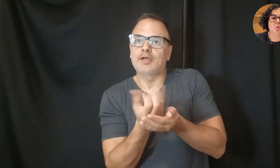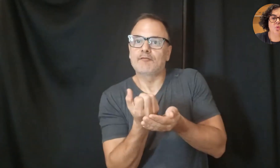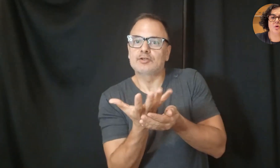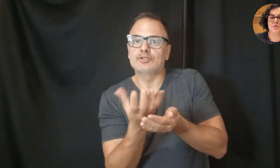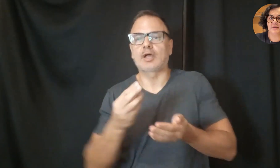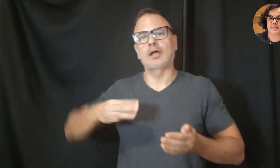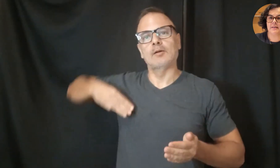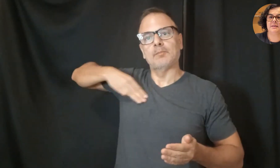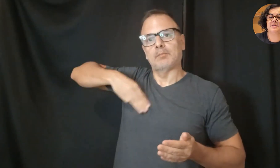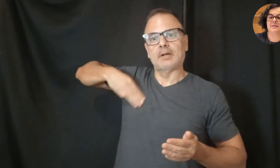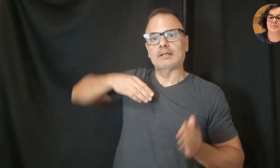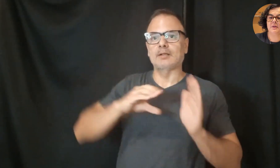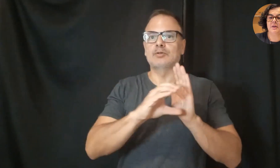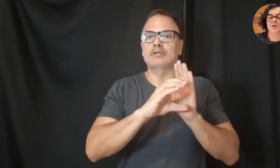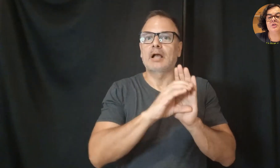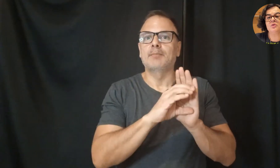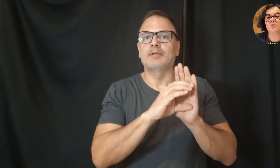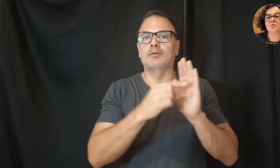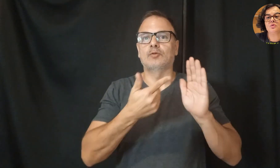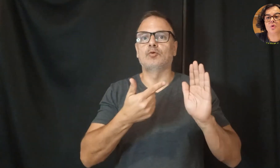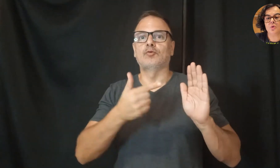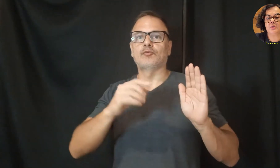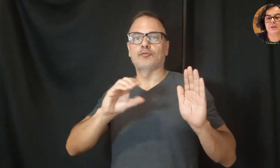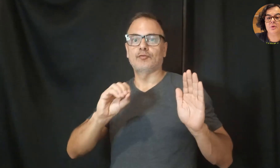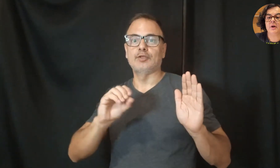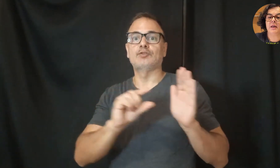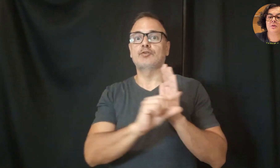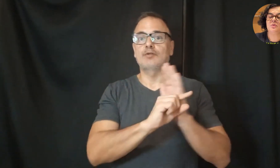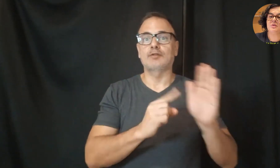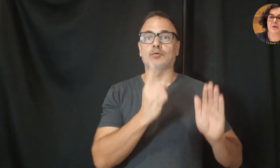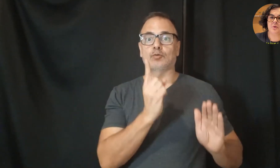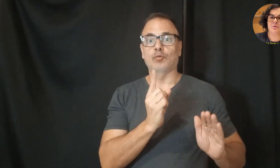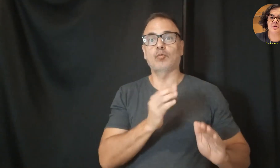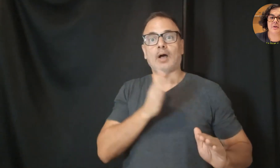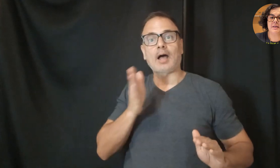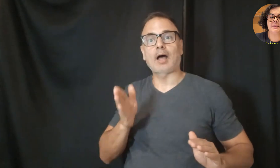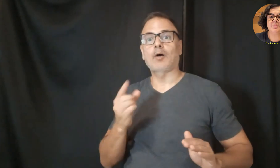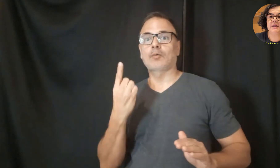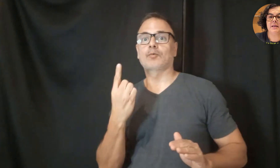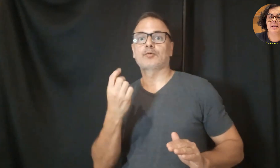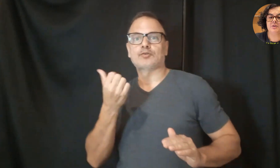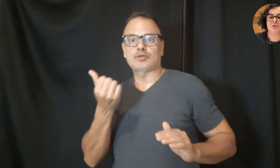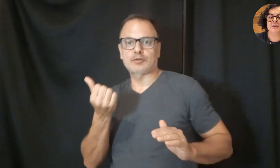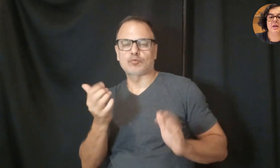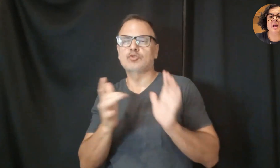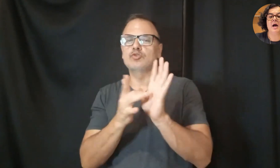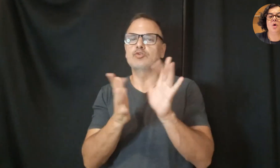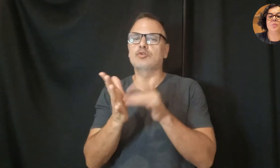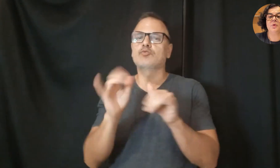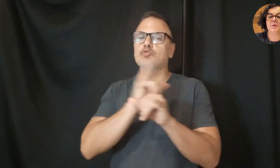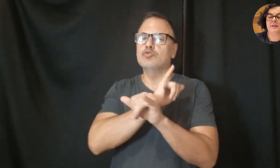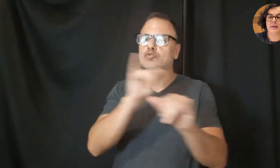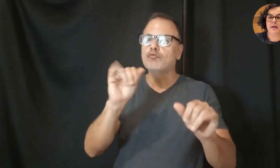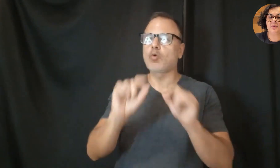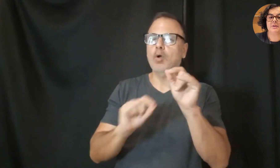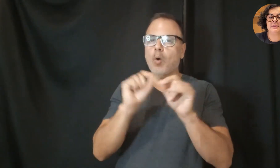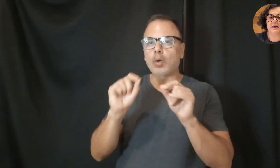ao 16, Jesus nos conta que o reino dos céus é semelhante a um proprietário que saiu